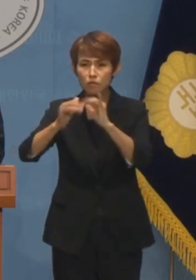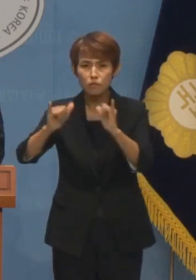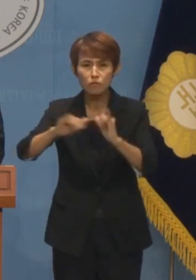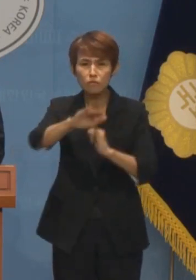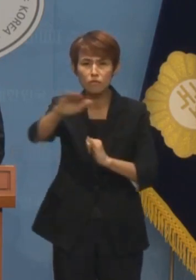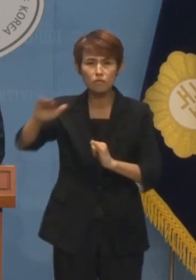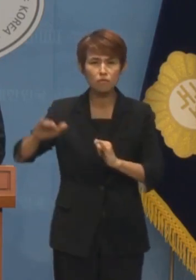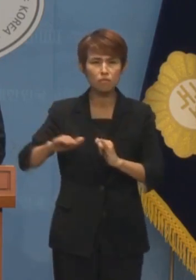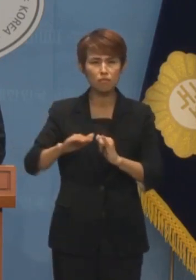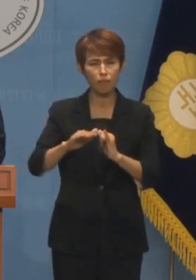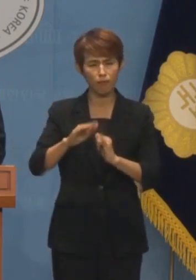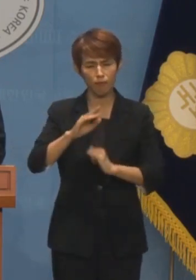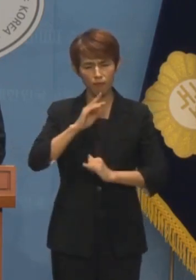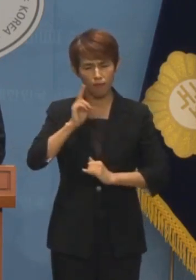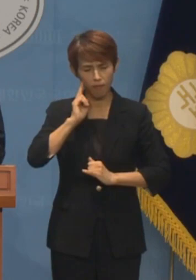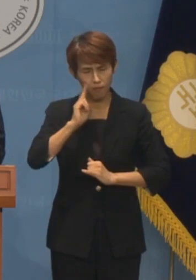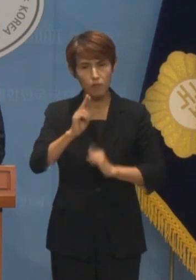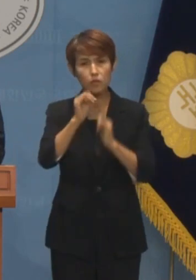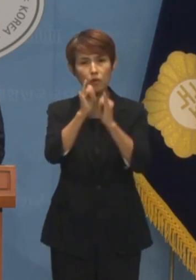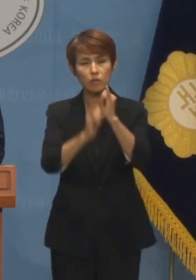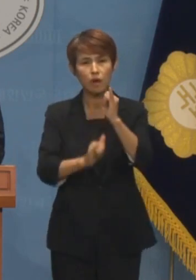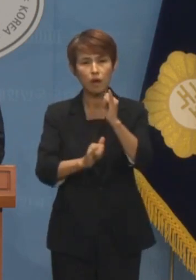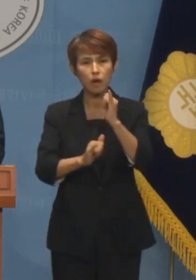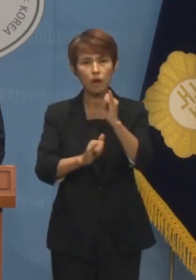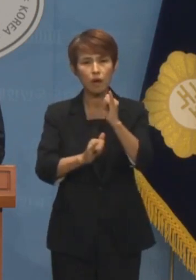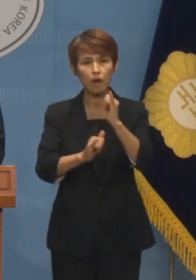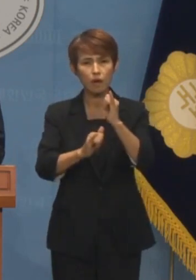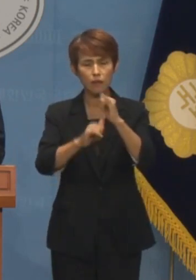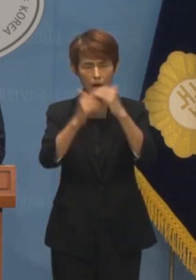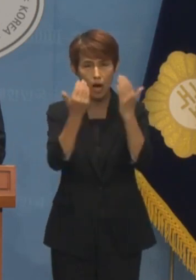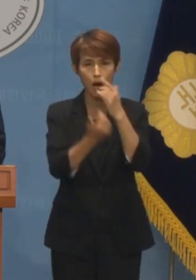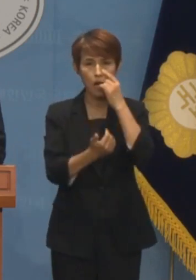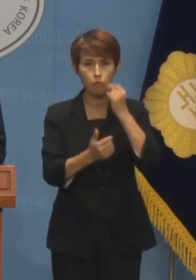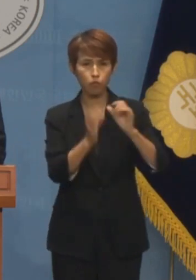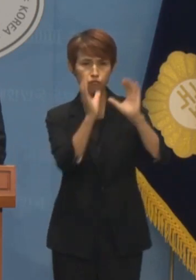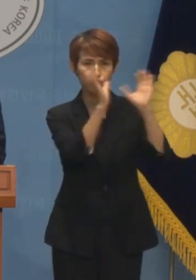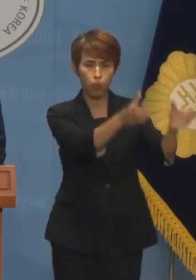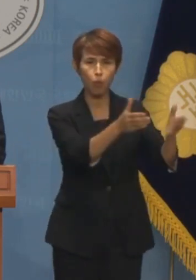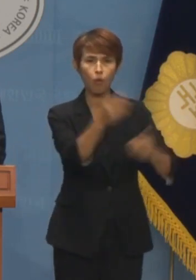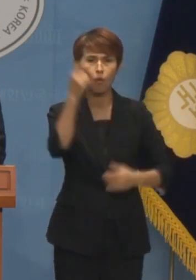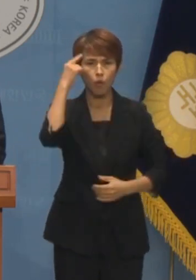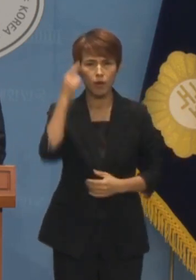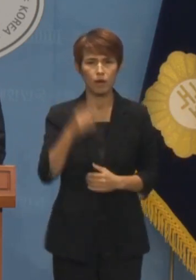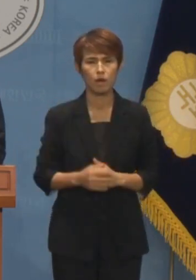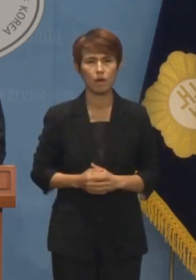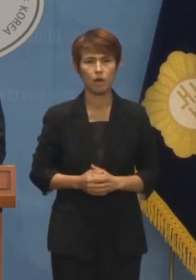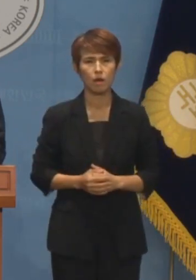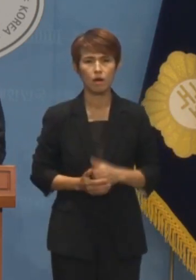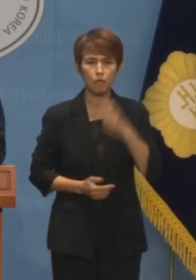통한의 역사를 윤석열 정부는 통째로 일본에 팔아넘기고 있는 것입니까?